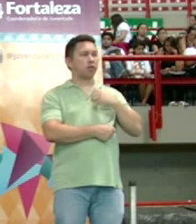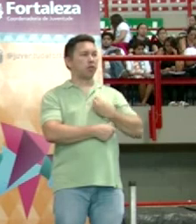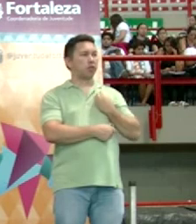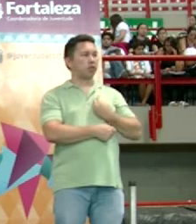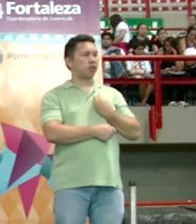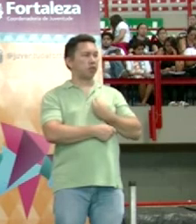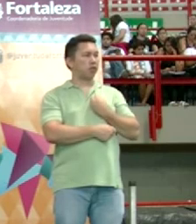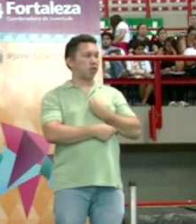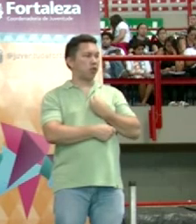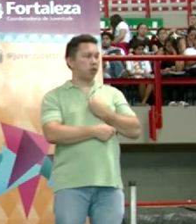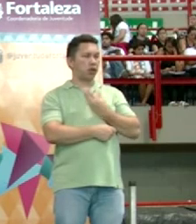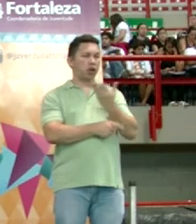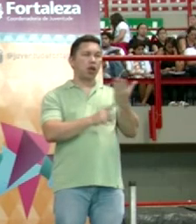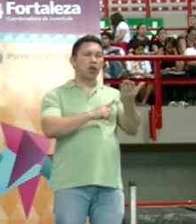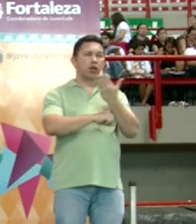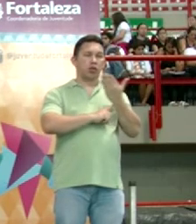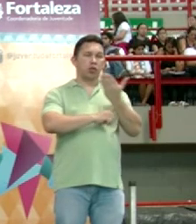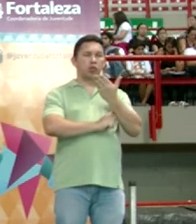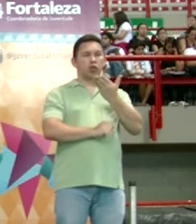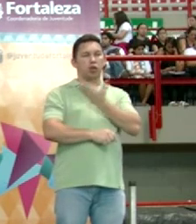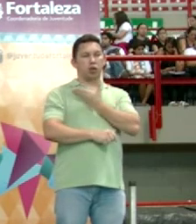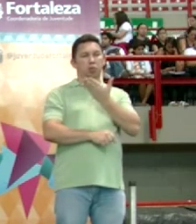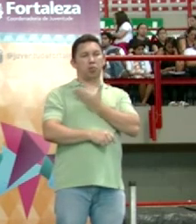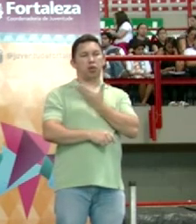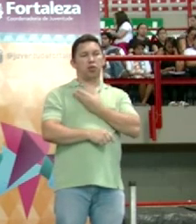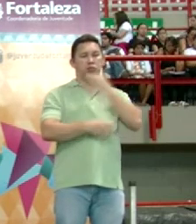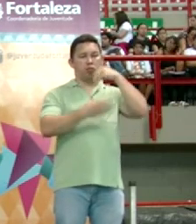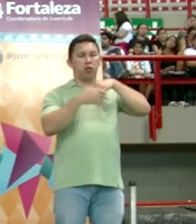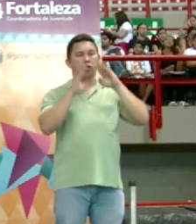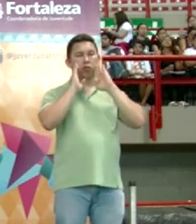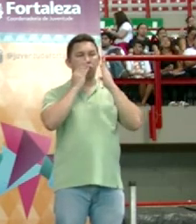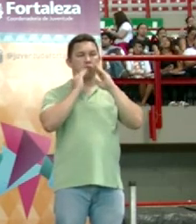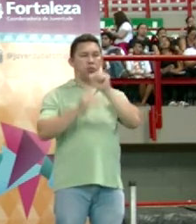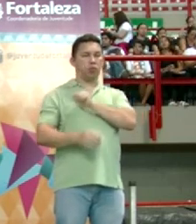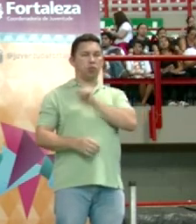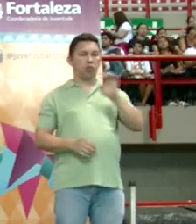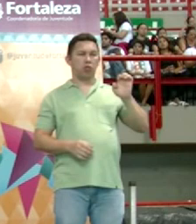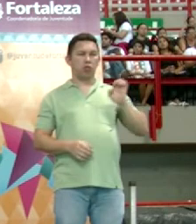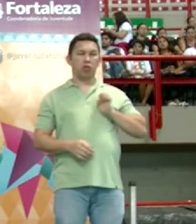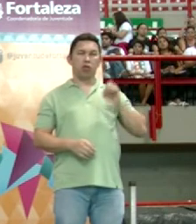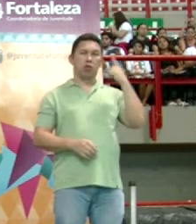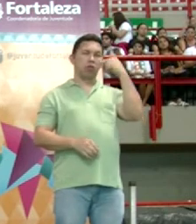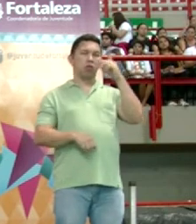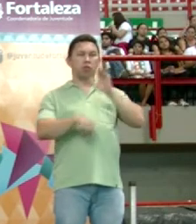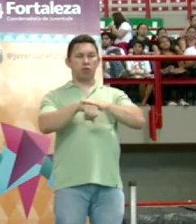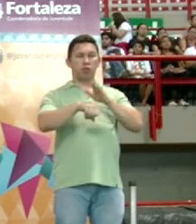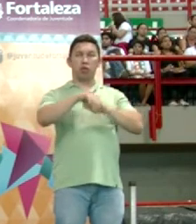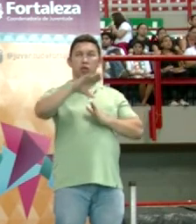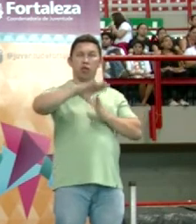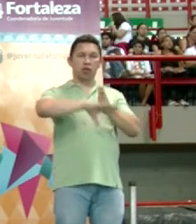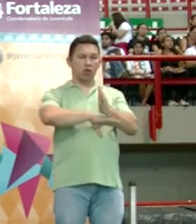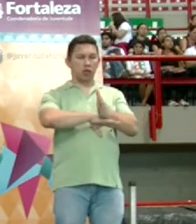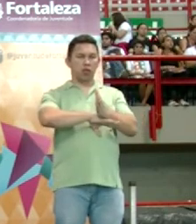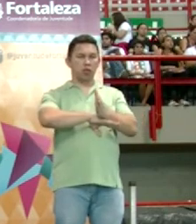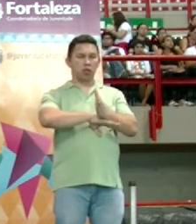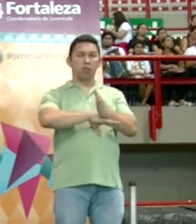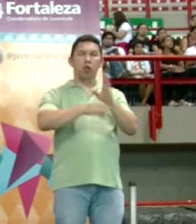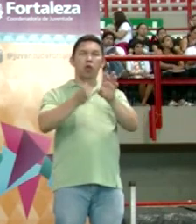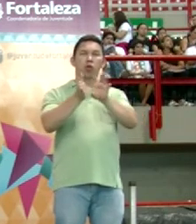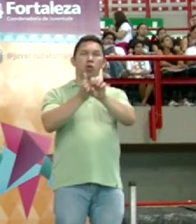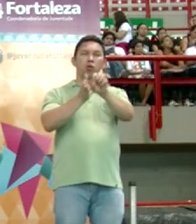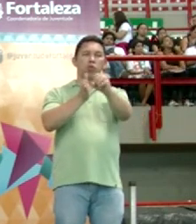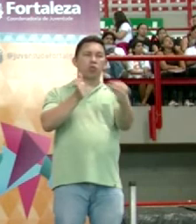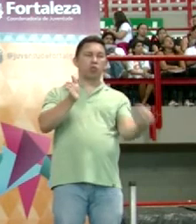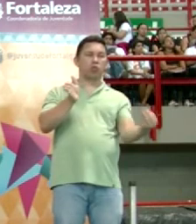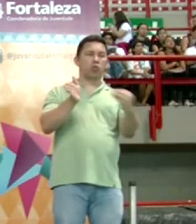nossos parceiros no Facebook do Academia Enem. Localizem lá, Academia Enem, bote no Google mesmo,